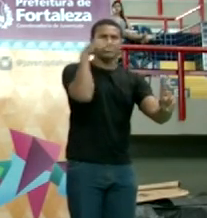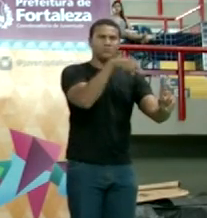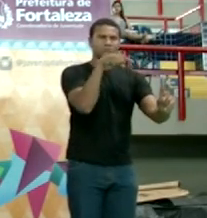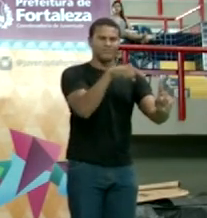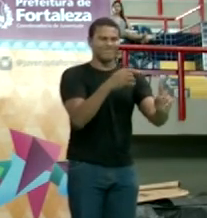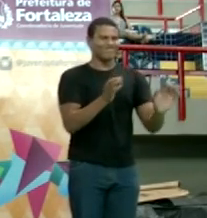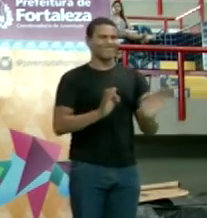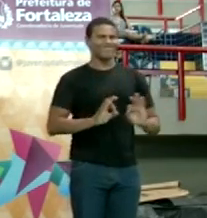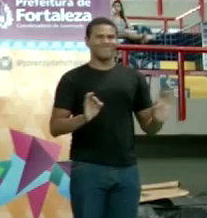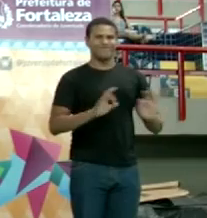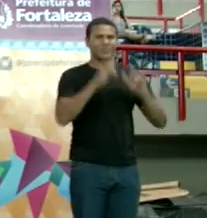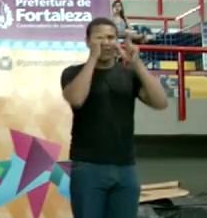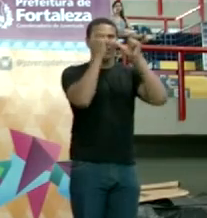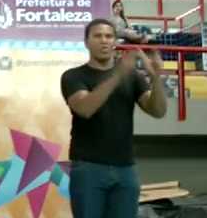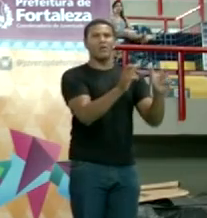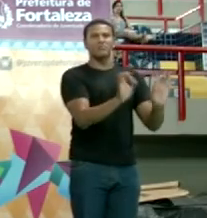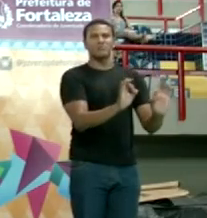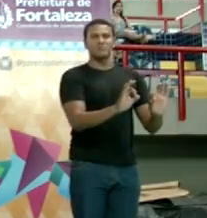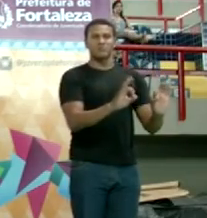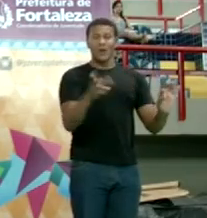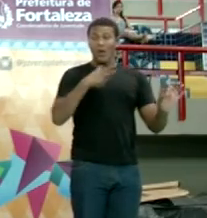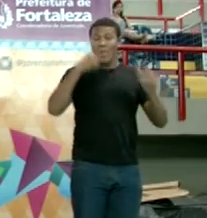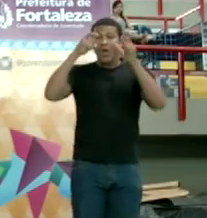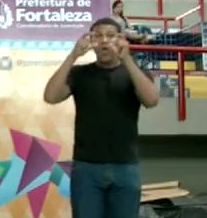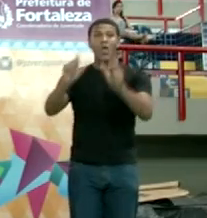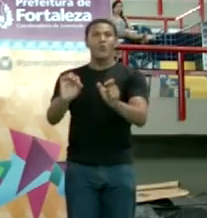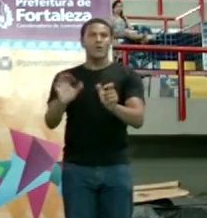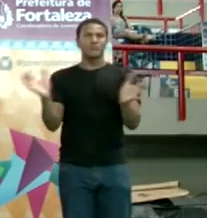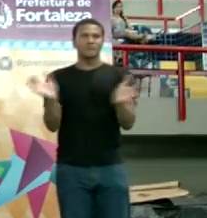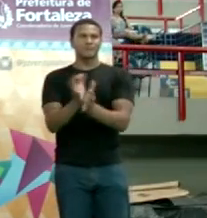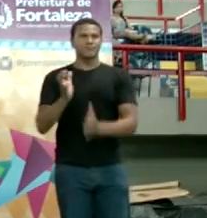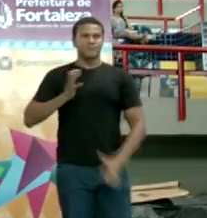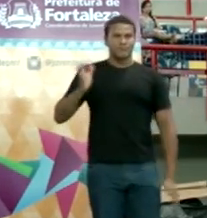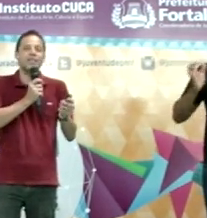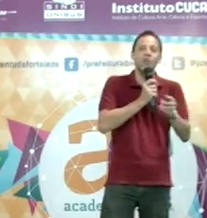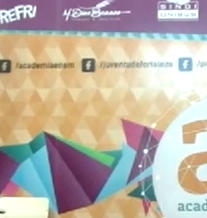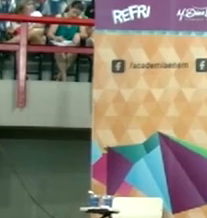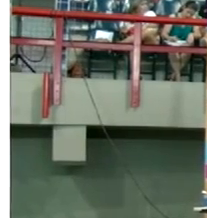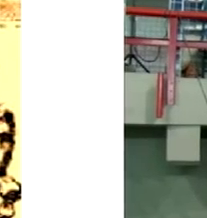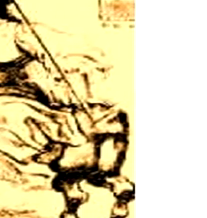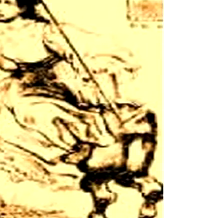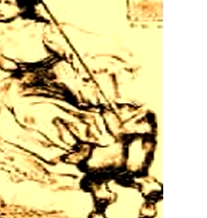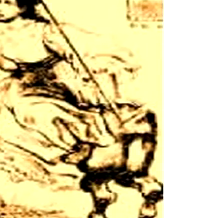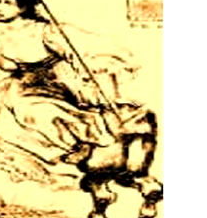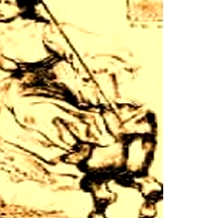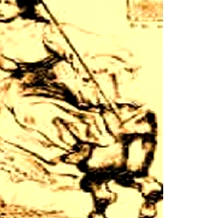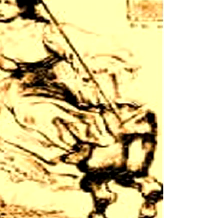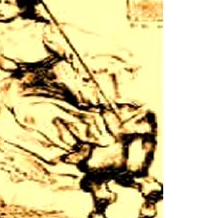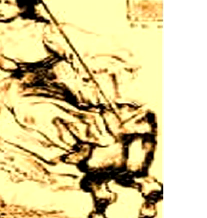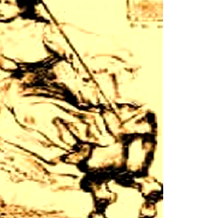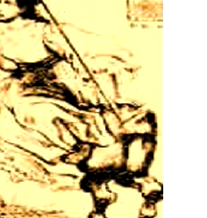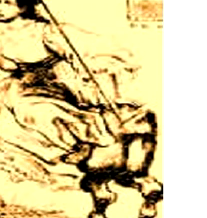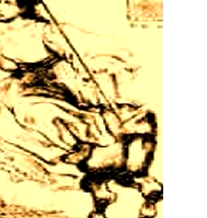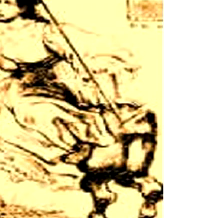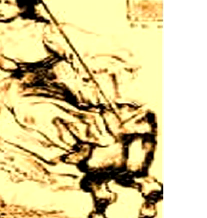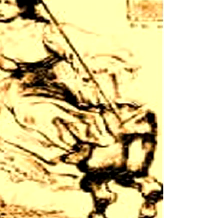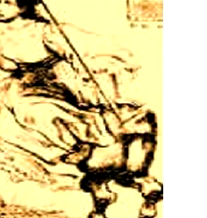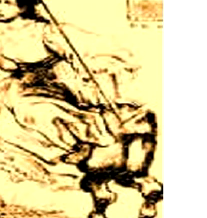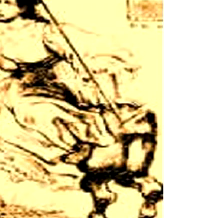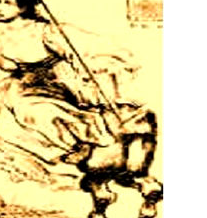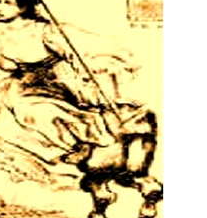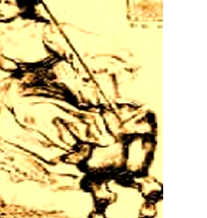Partido Conservador, eles representavam os interesses das elites. Ora, então o Dom Pedro II governar vai ser muito fácil, meu